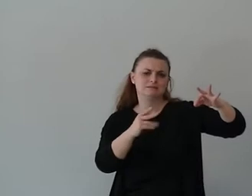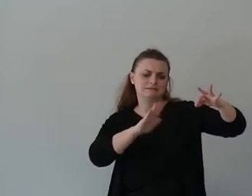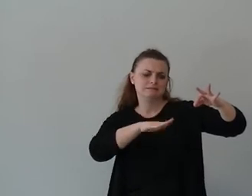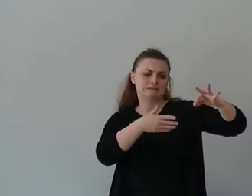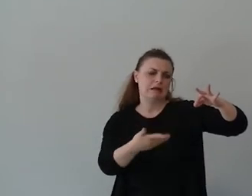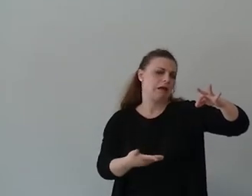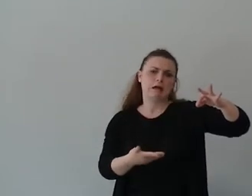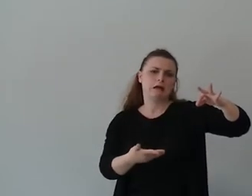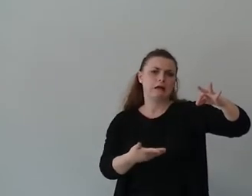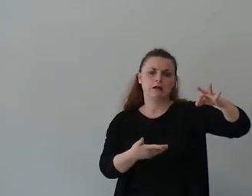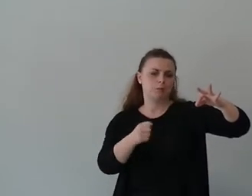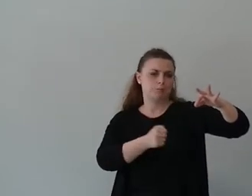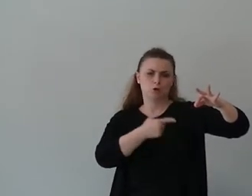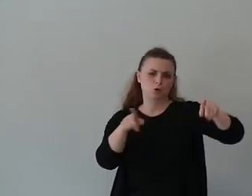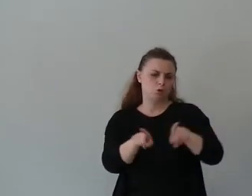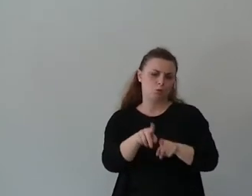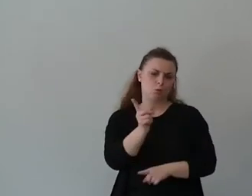2 Timothy 3:14-15? Secondo Timoteo